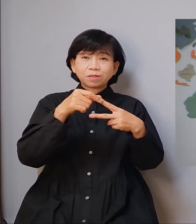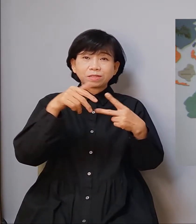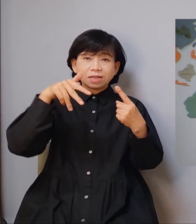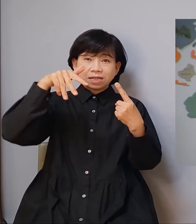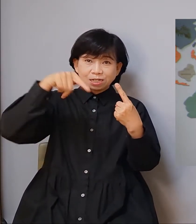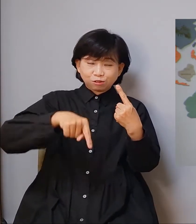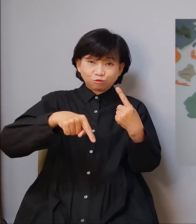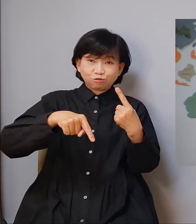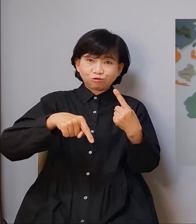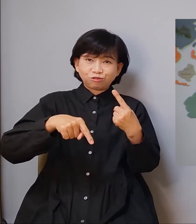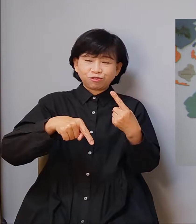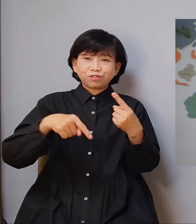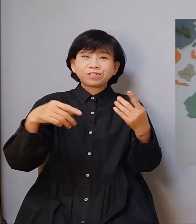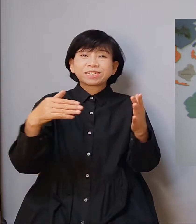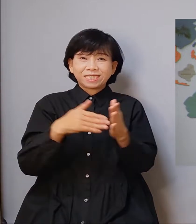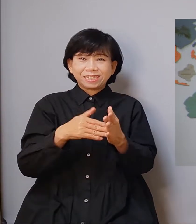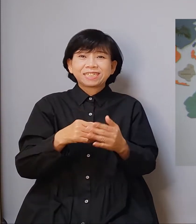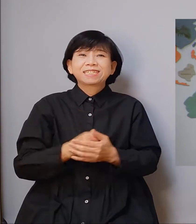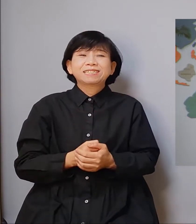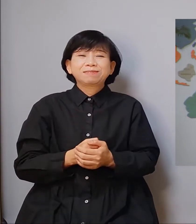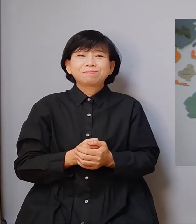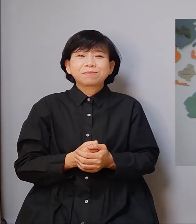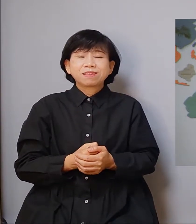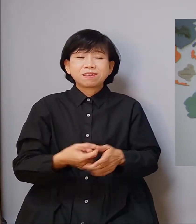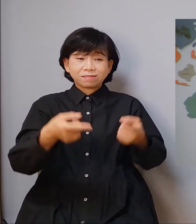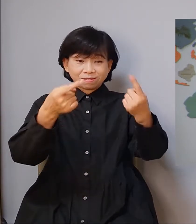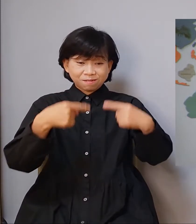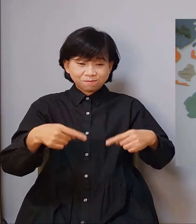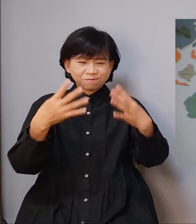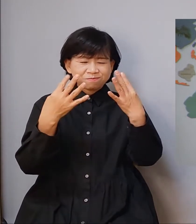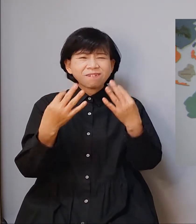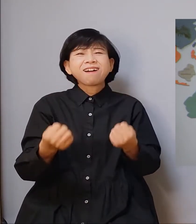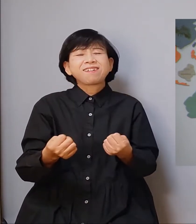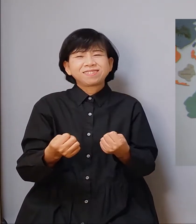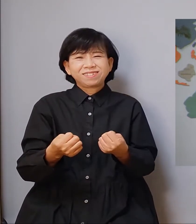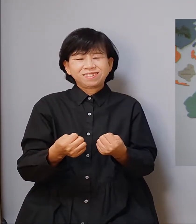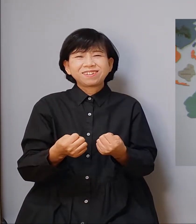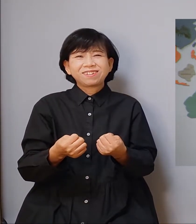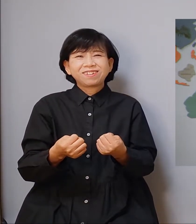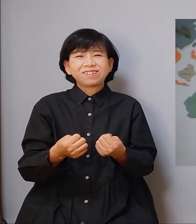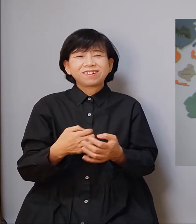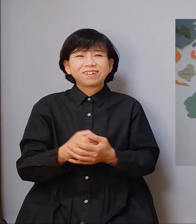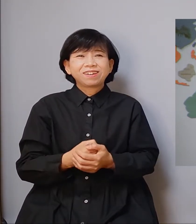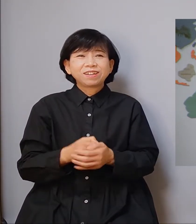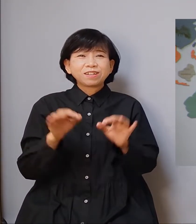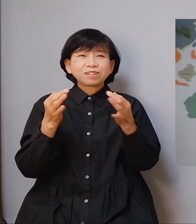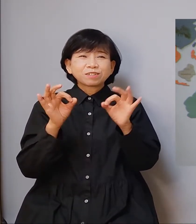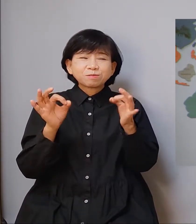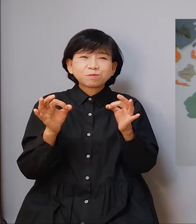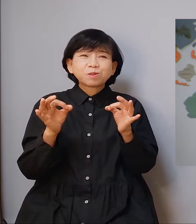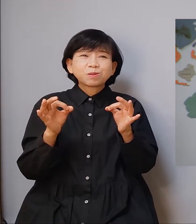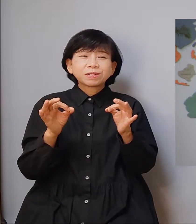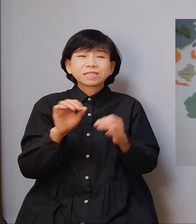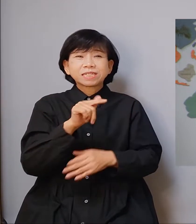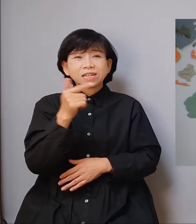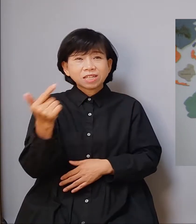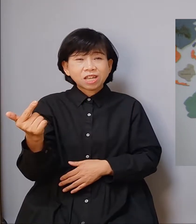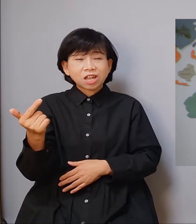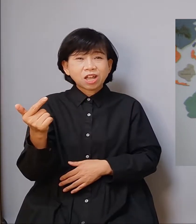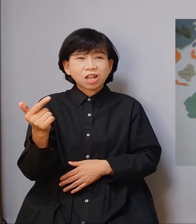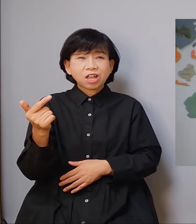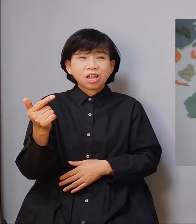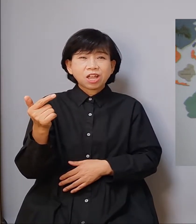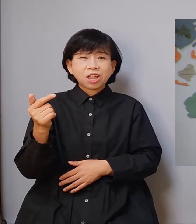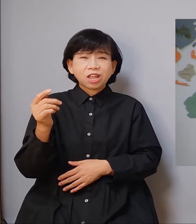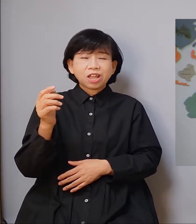우리 내일 저녁부터 다시 우리 금요일까지 5일 동안 시작됩니다. 수요일과 저녁에, 금요일 저녁에는 차량 운행이